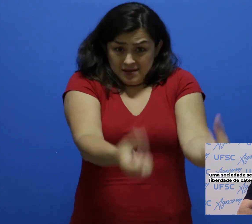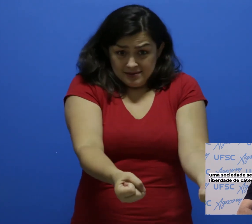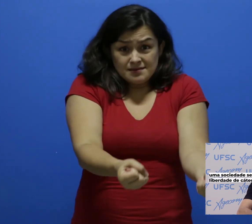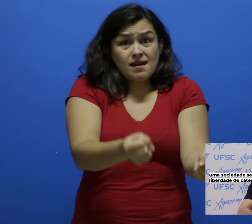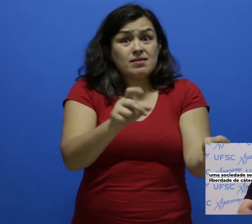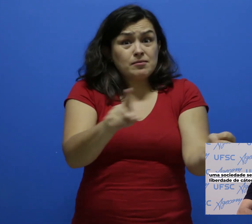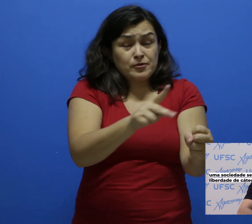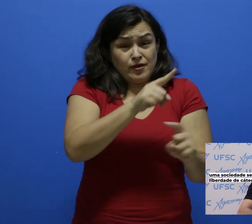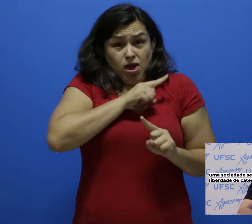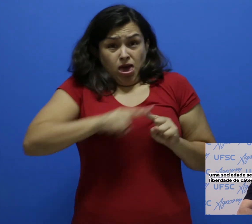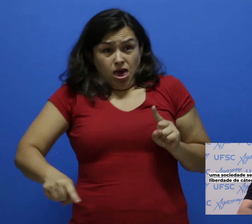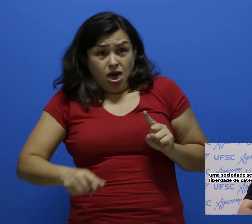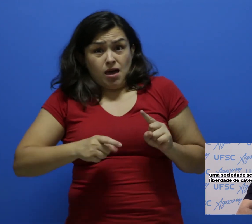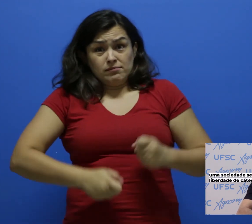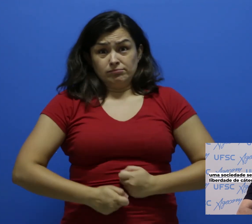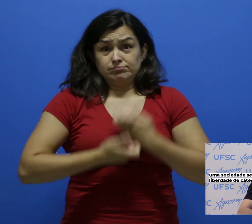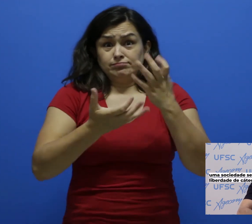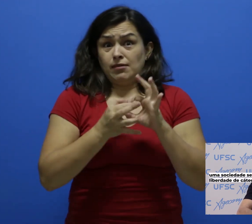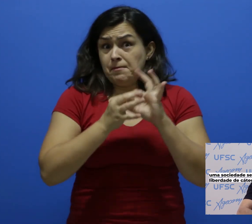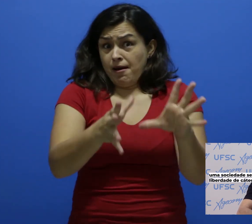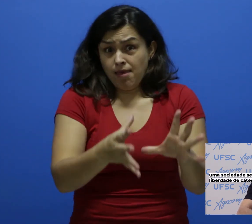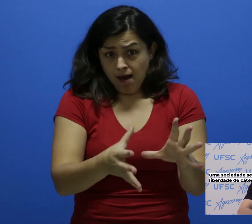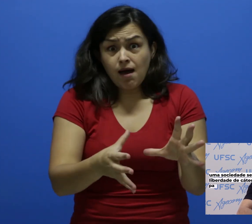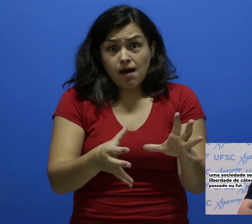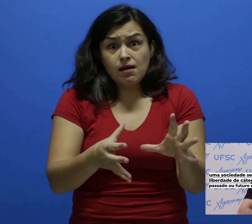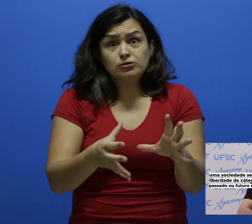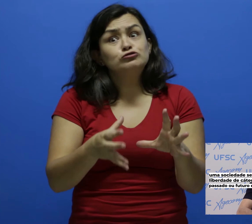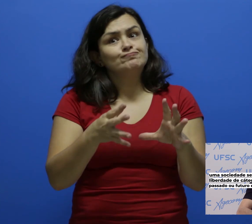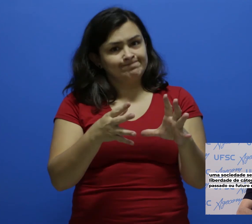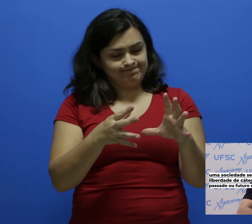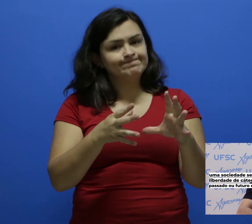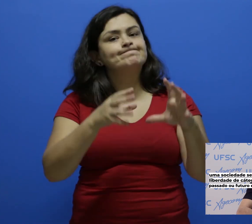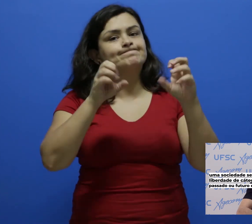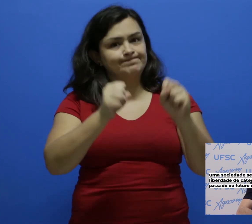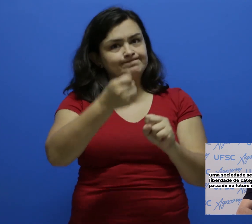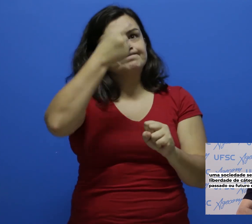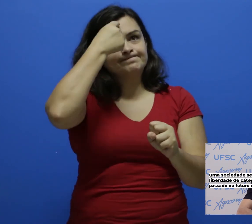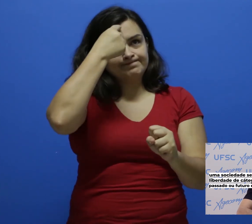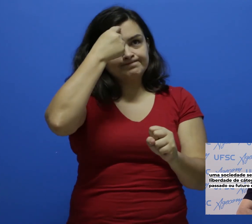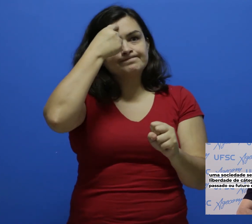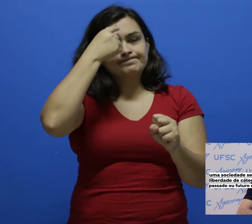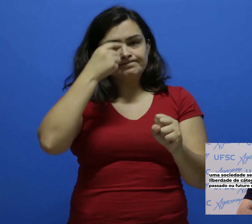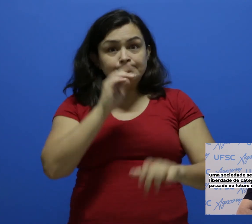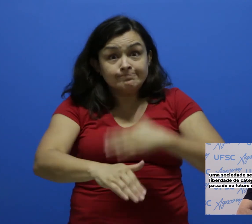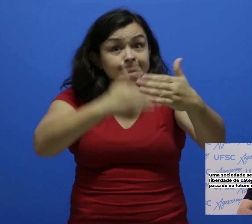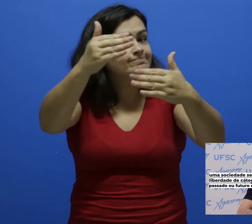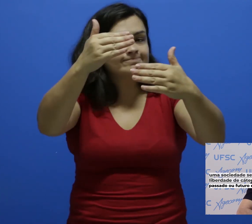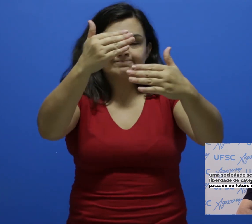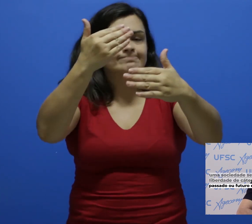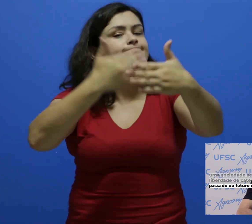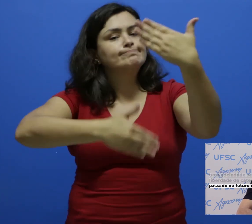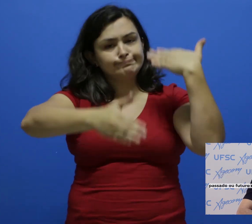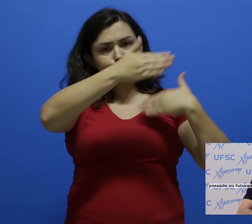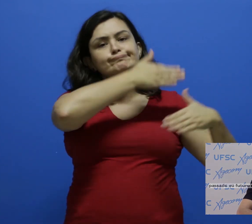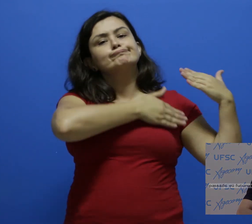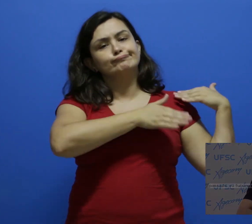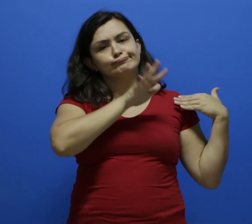dá passos em direção a um passado ou a um futuro escuro que ninguém